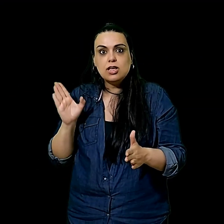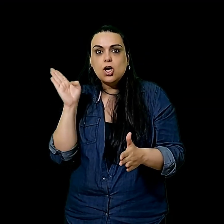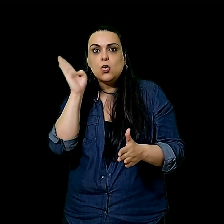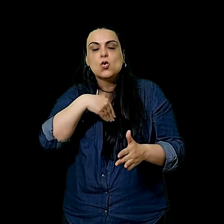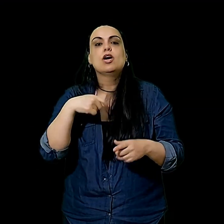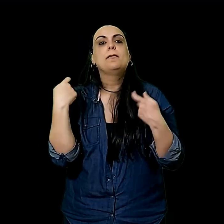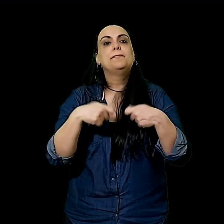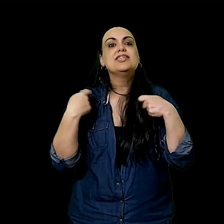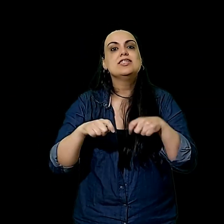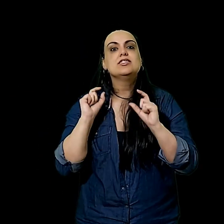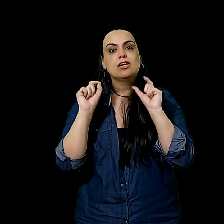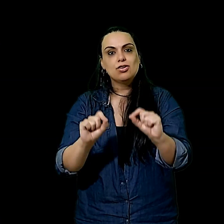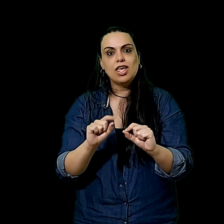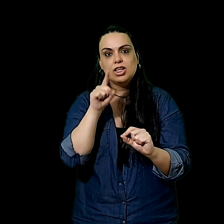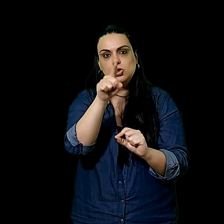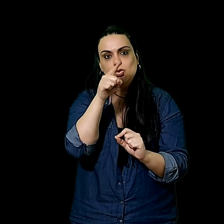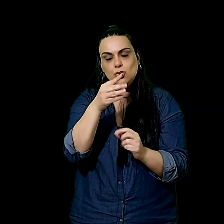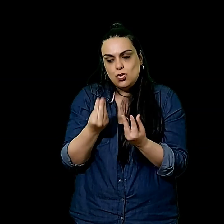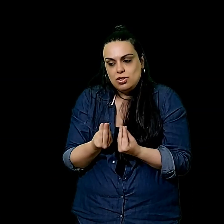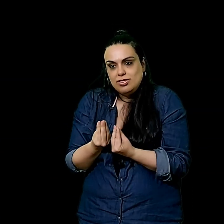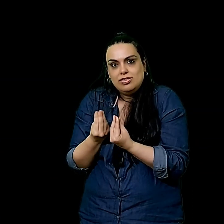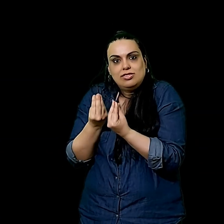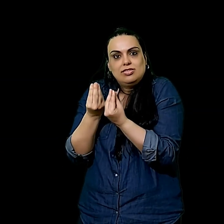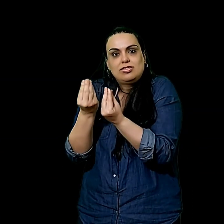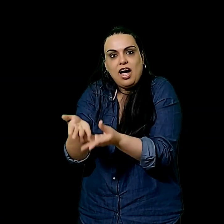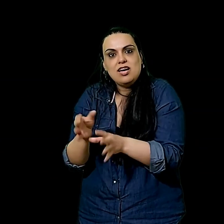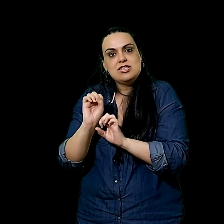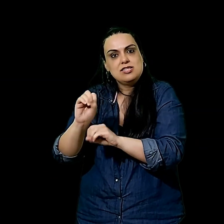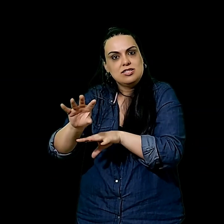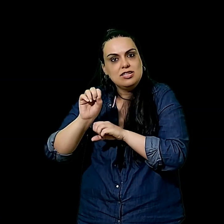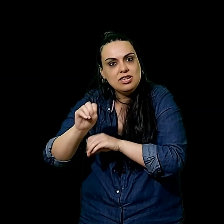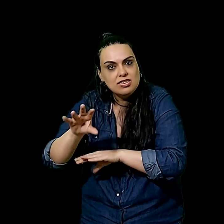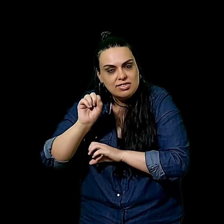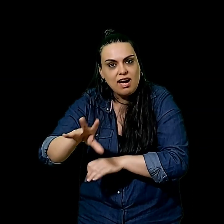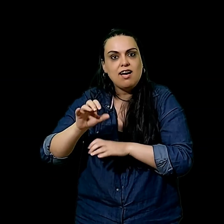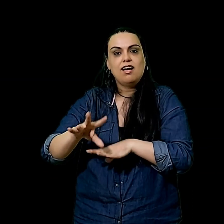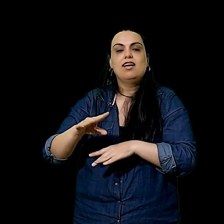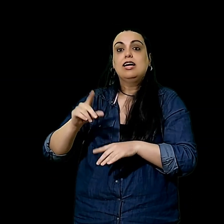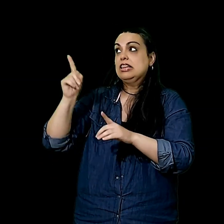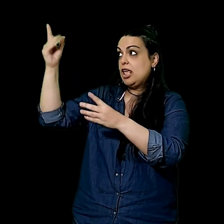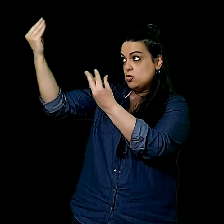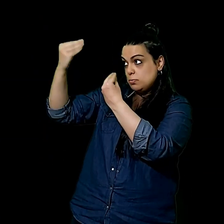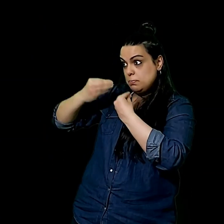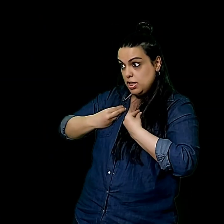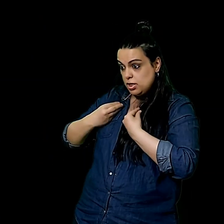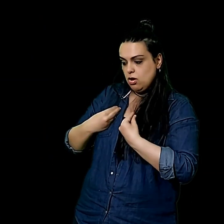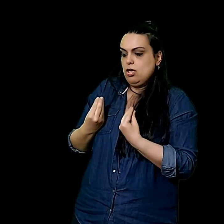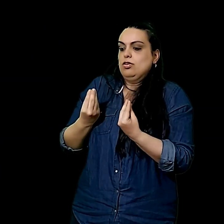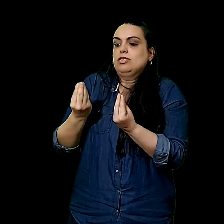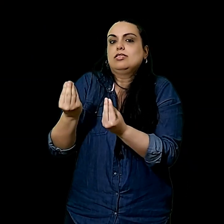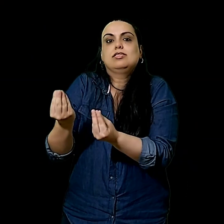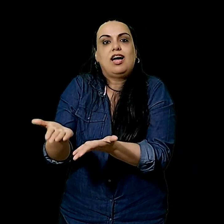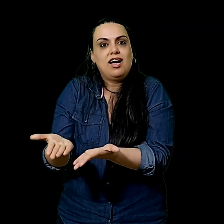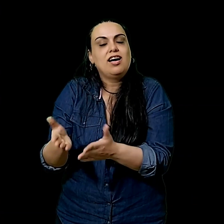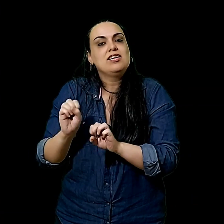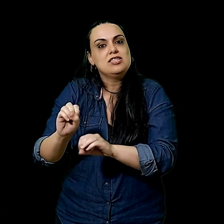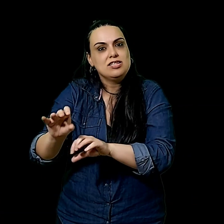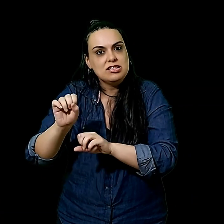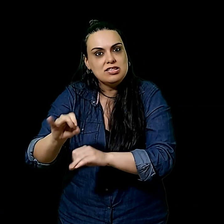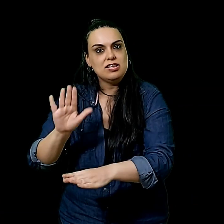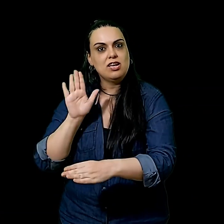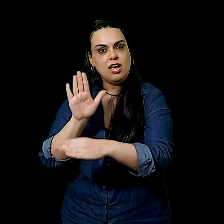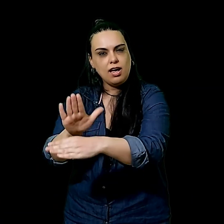eu preciso estender essa durabilidade, fazendo com que aquilo que Deus me confiou passe por